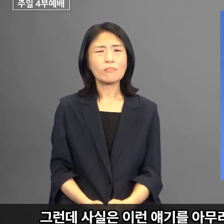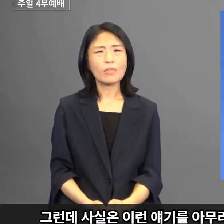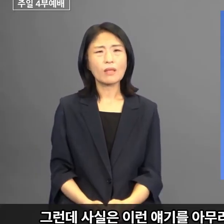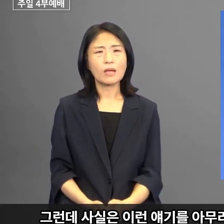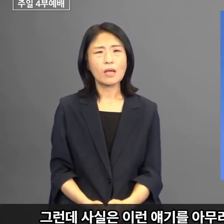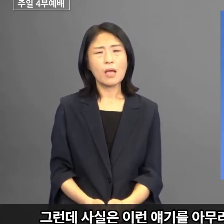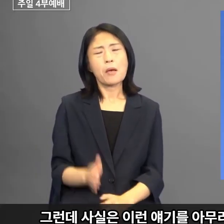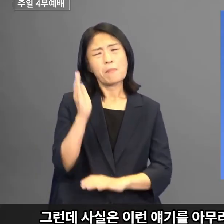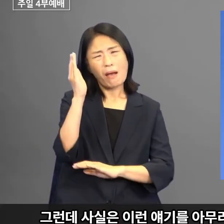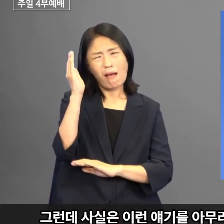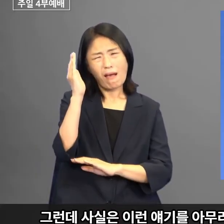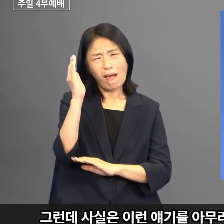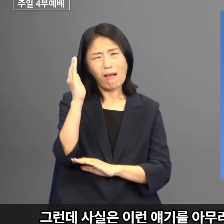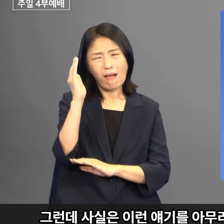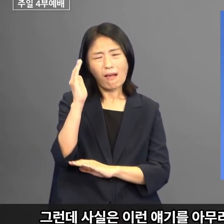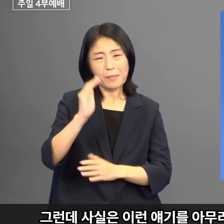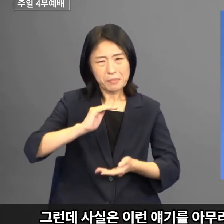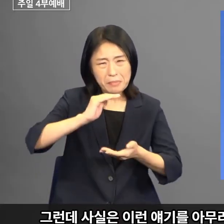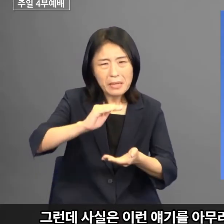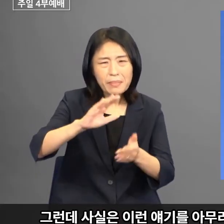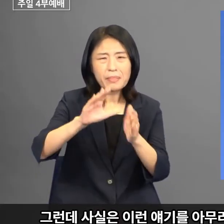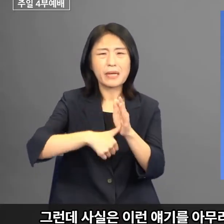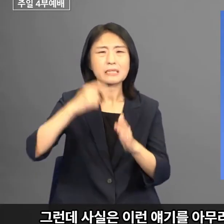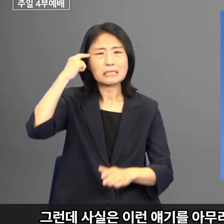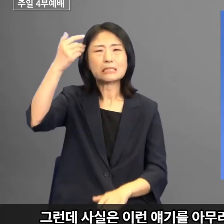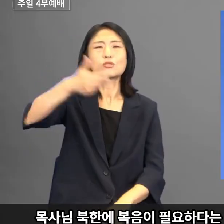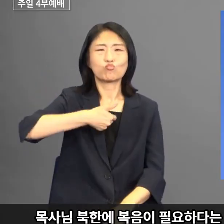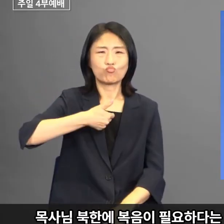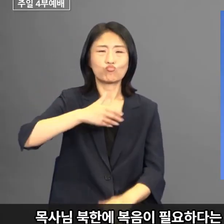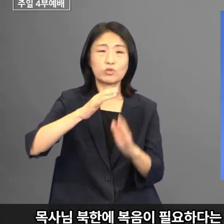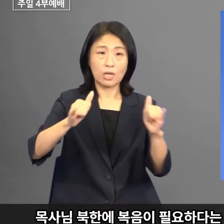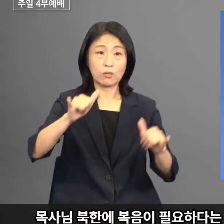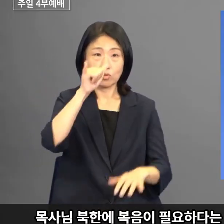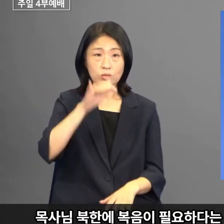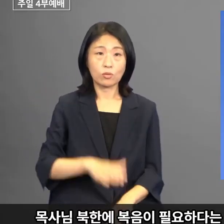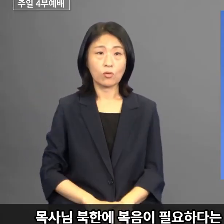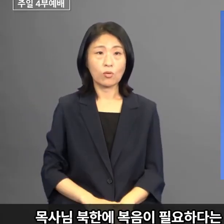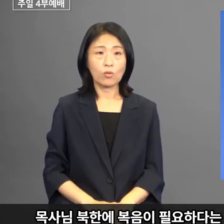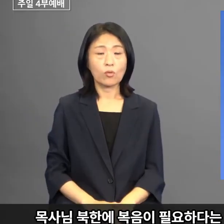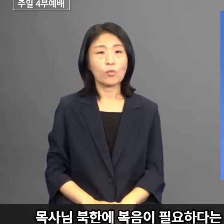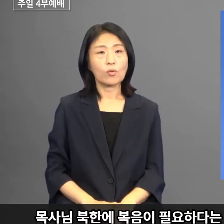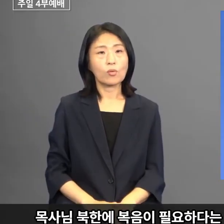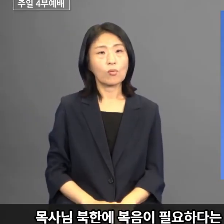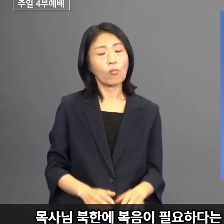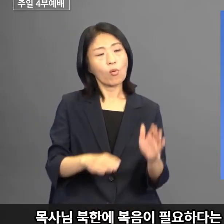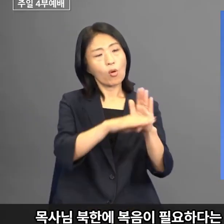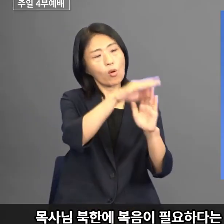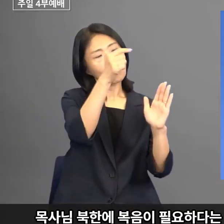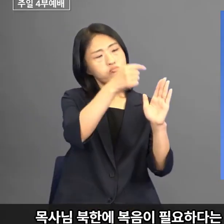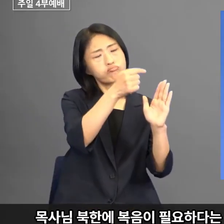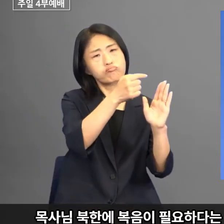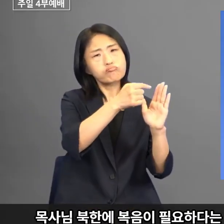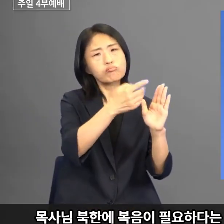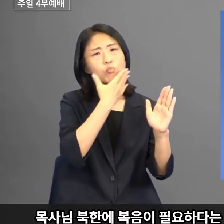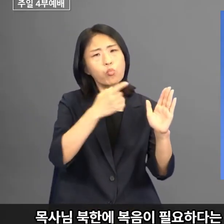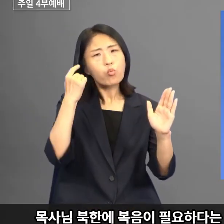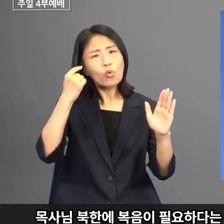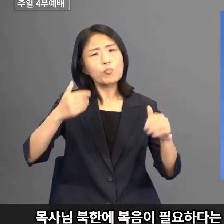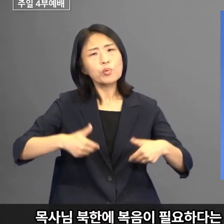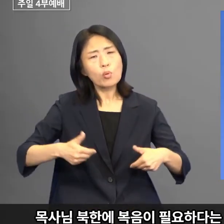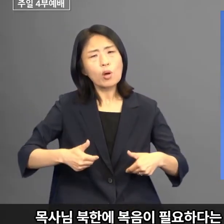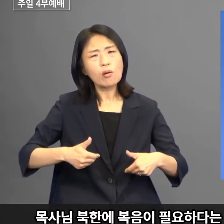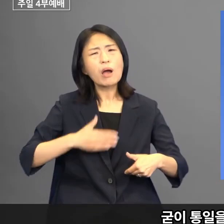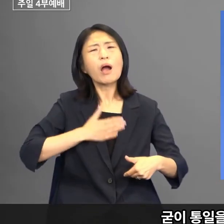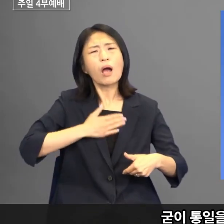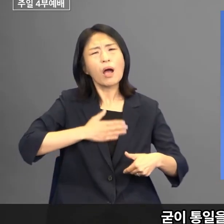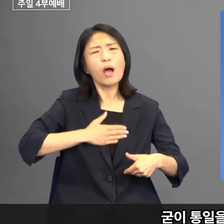해도 이런 질문을 하신 분이 있어요. 목사님, 북한에 복음이 필요하다는 건 너무나 저도 공감하고 다